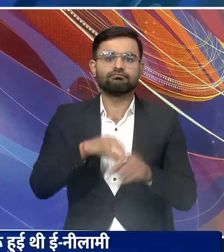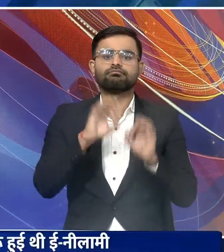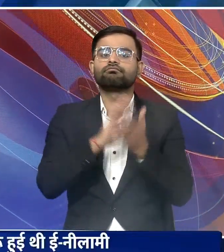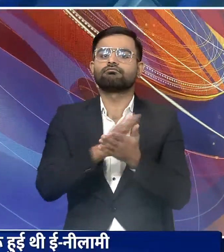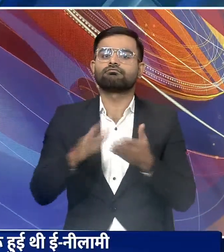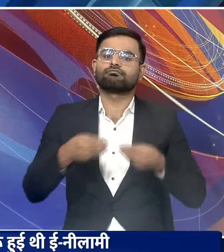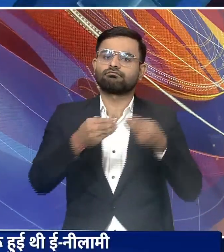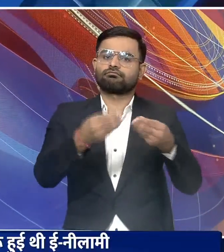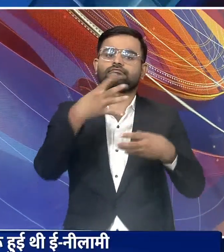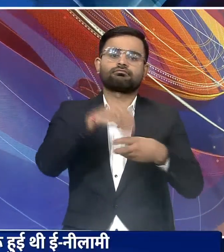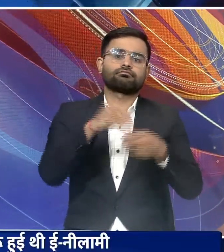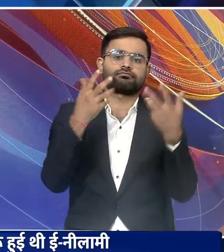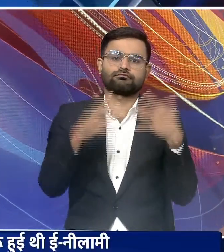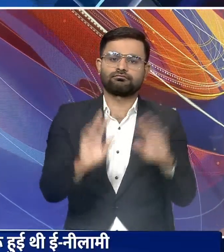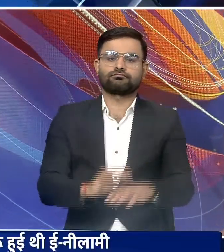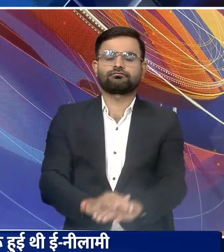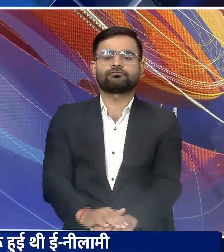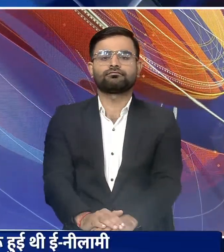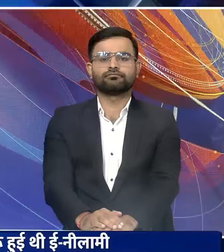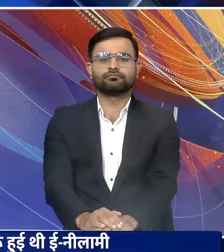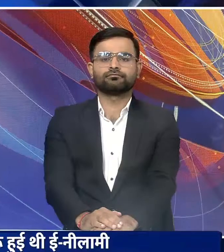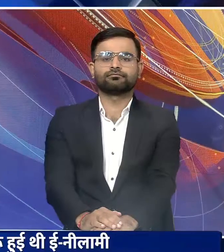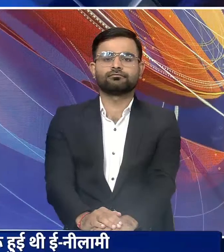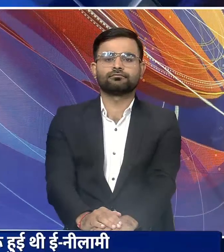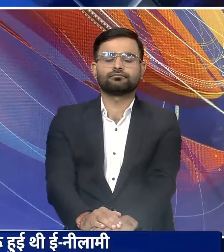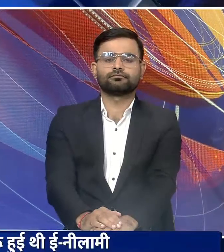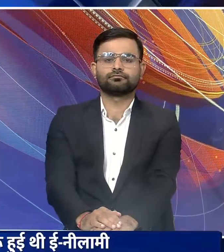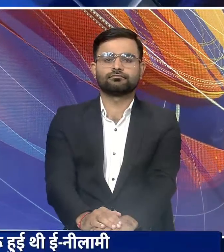लिए लगा दिया जाएगा।